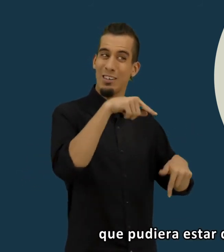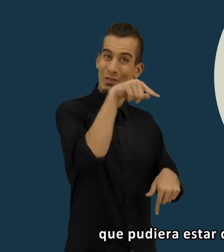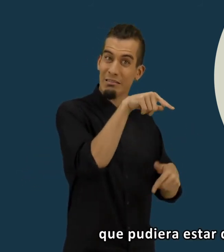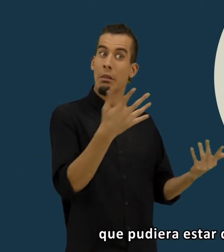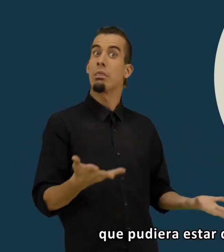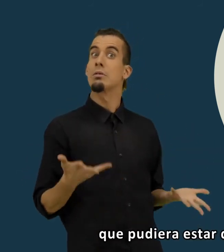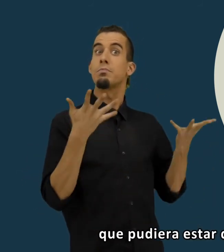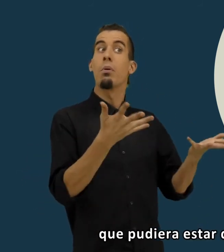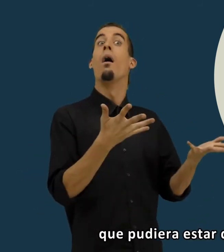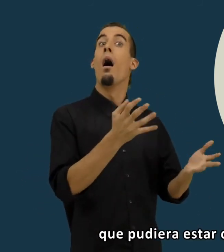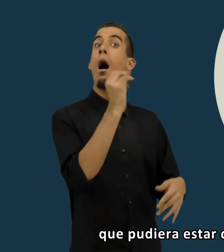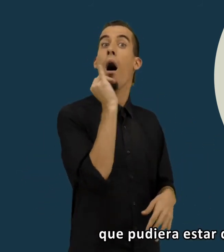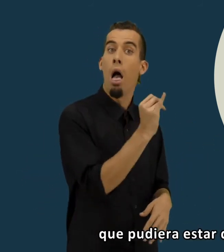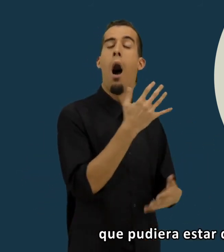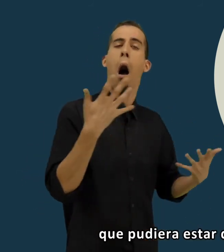que pudiera estar disponible.